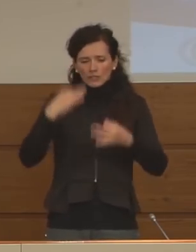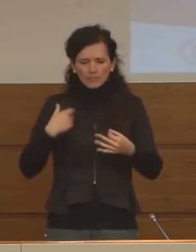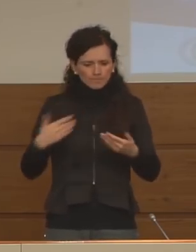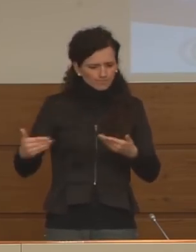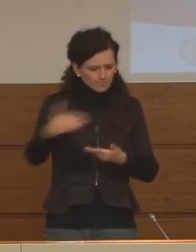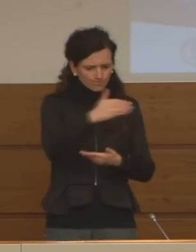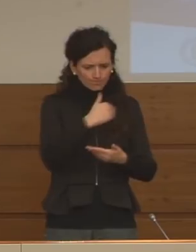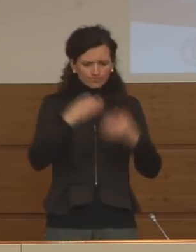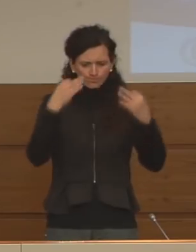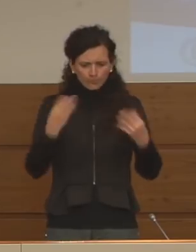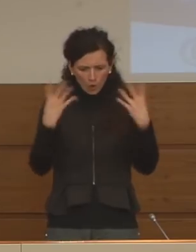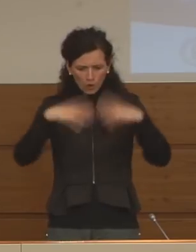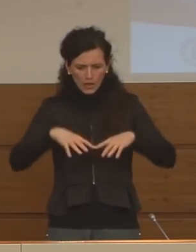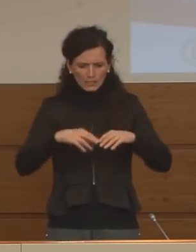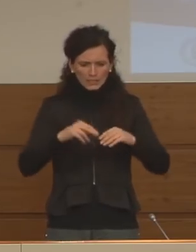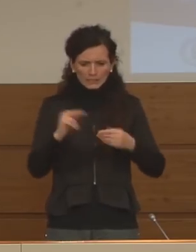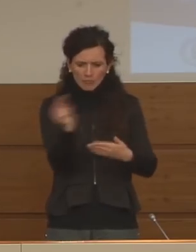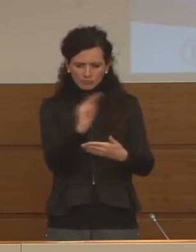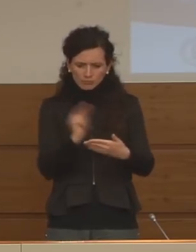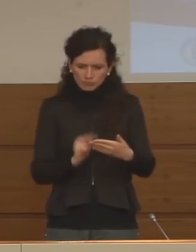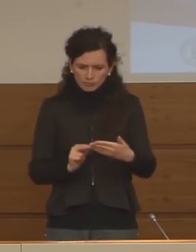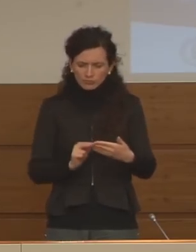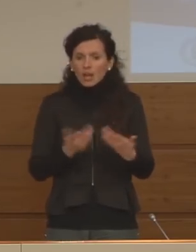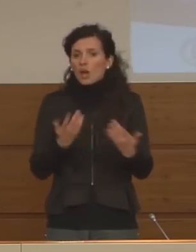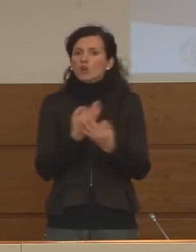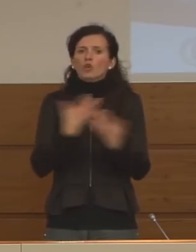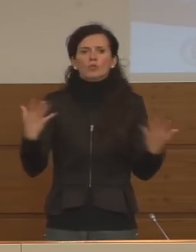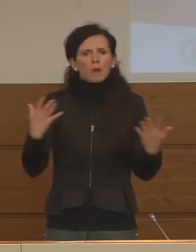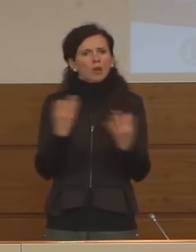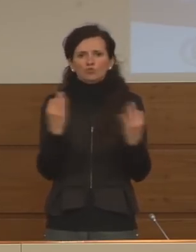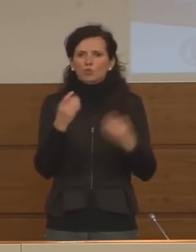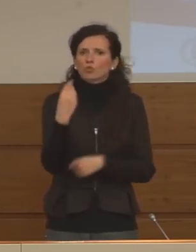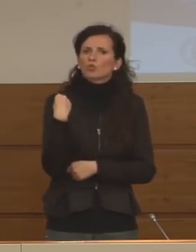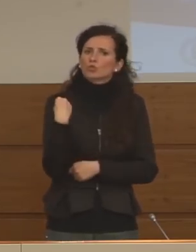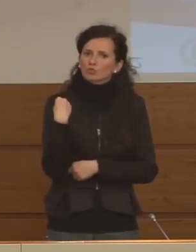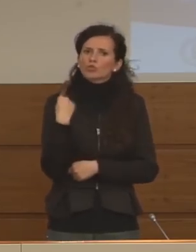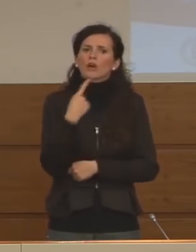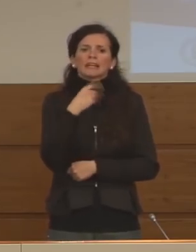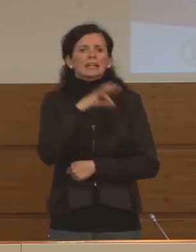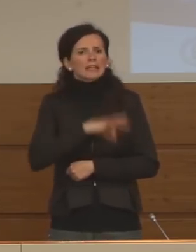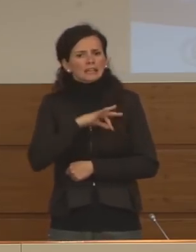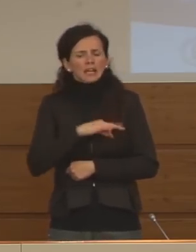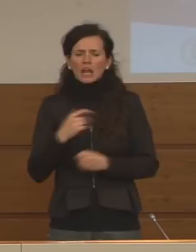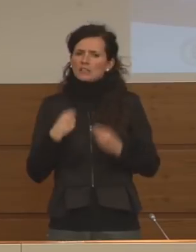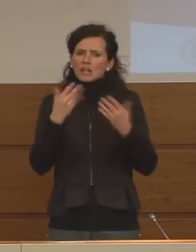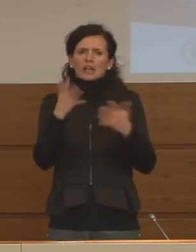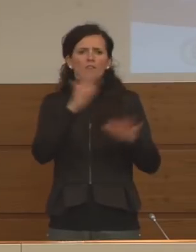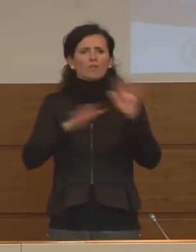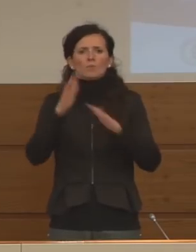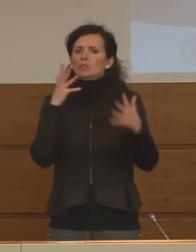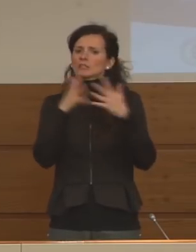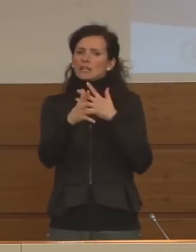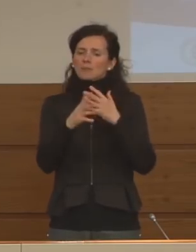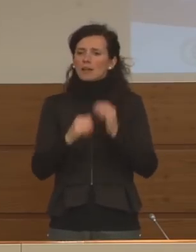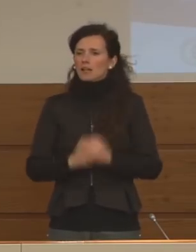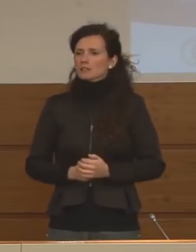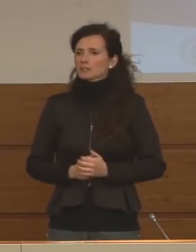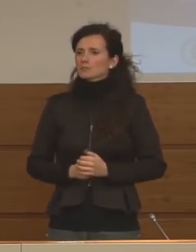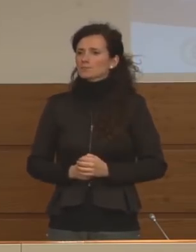giusto sacrosanto e necessario che sia offrirli a chiunque ne sia interessato in modo trasparente volti una